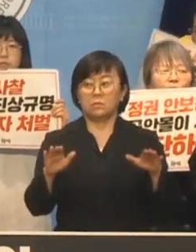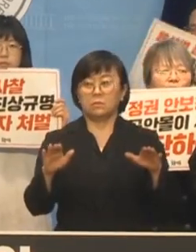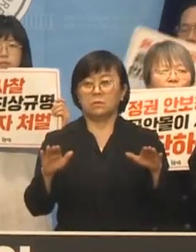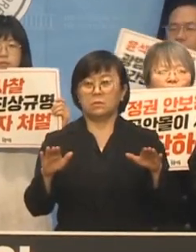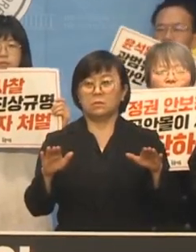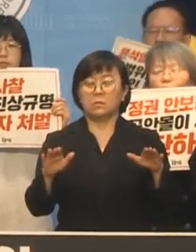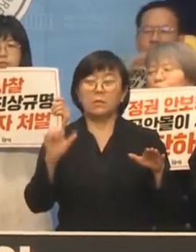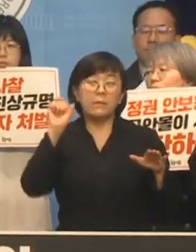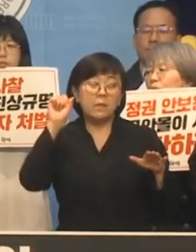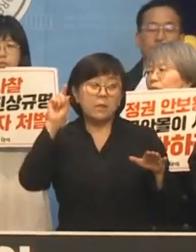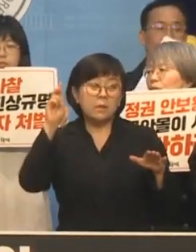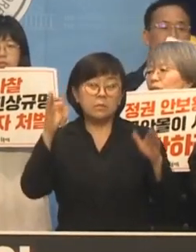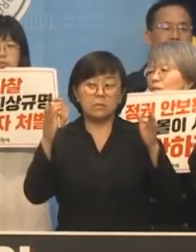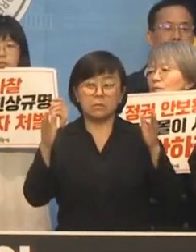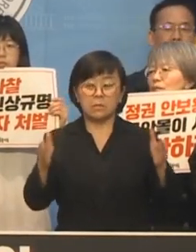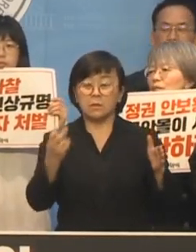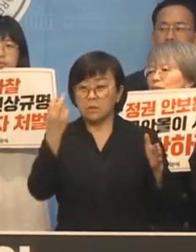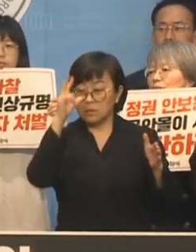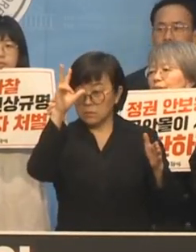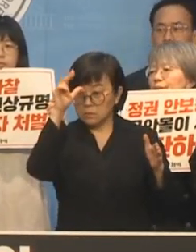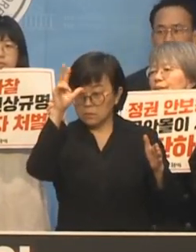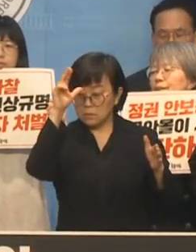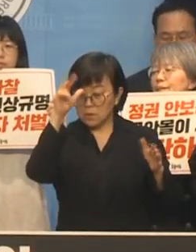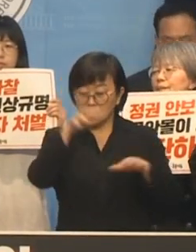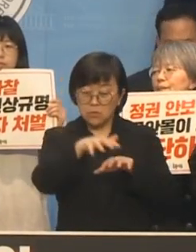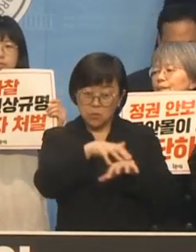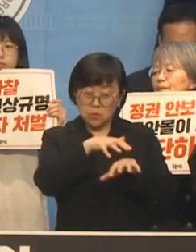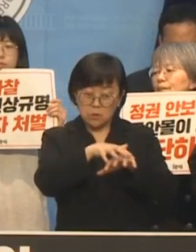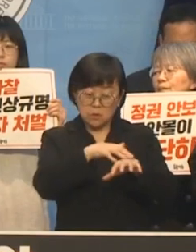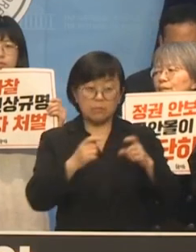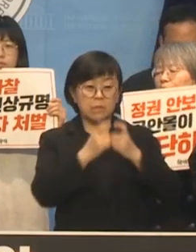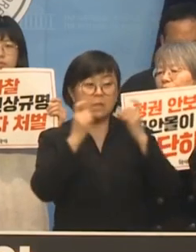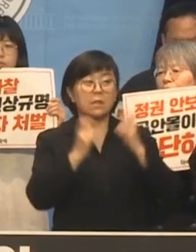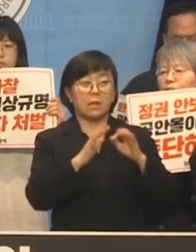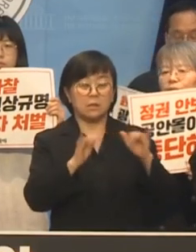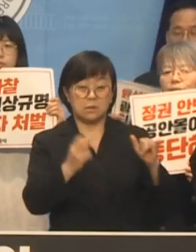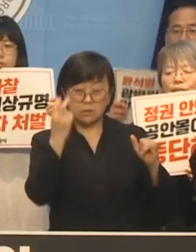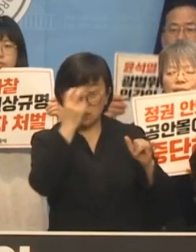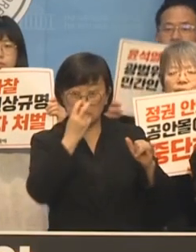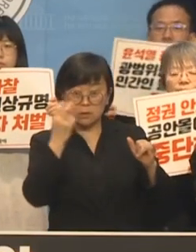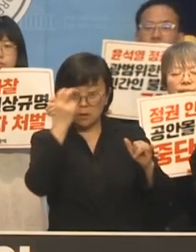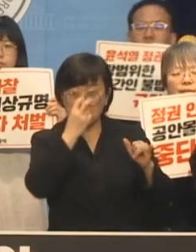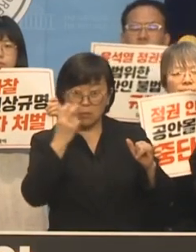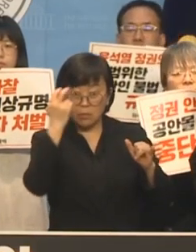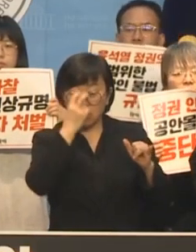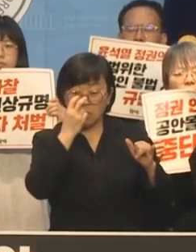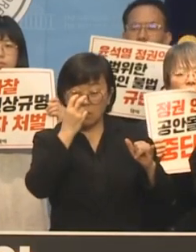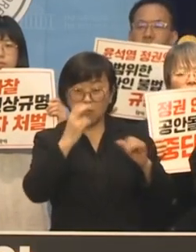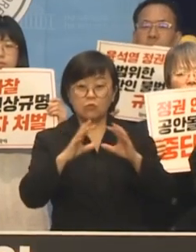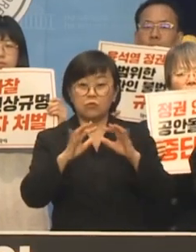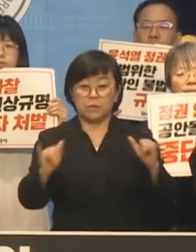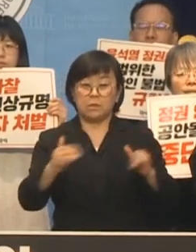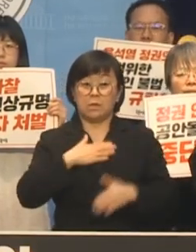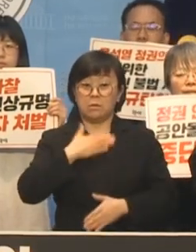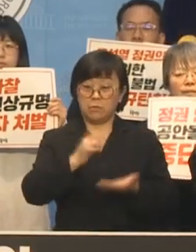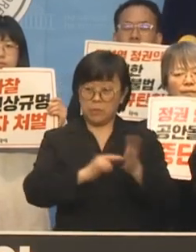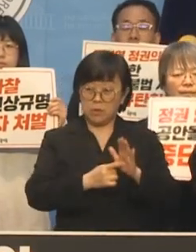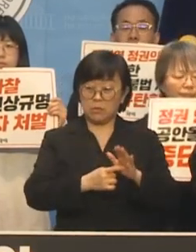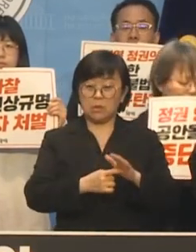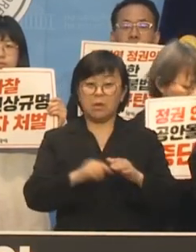며칠 사이에 검찰이 조직적인 민간인 사찰을 했다는 게 국민들에게